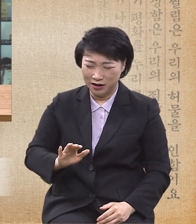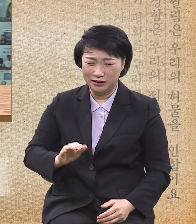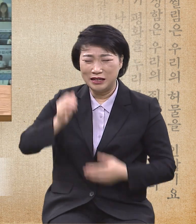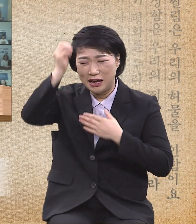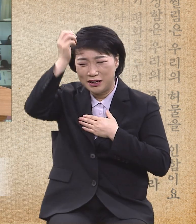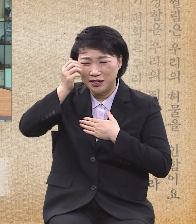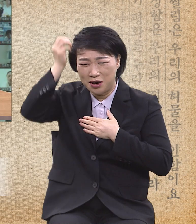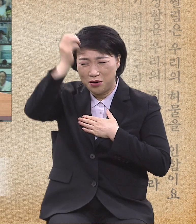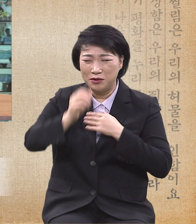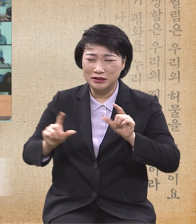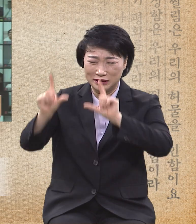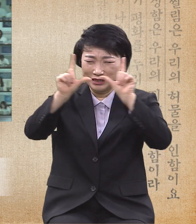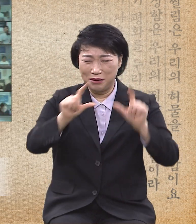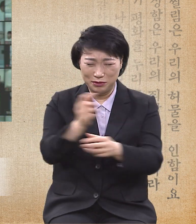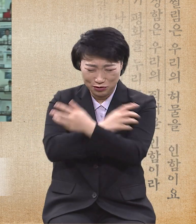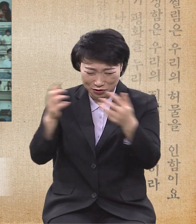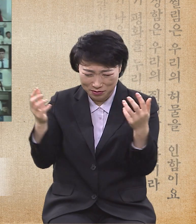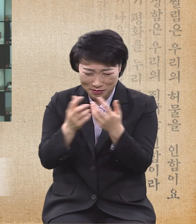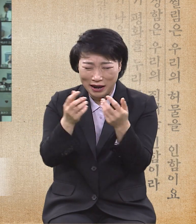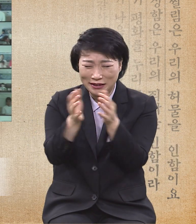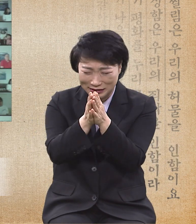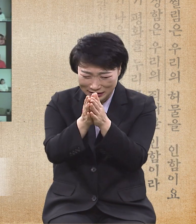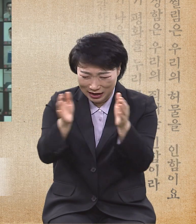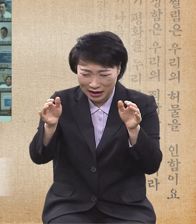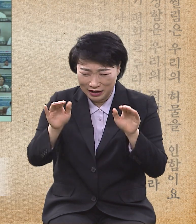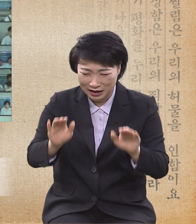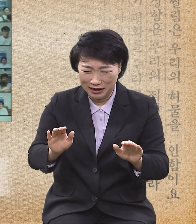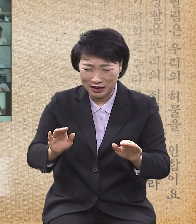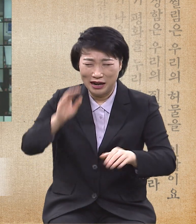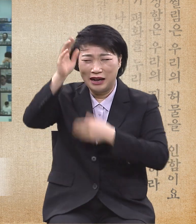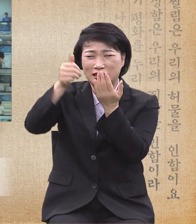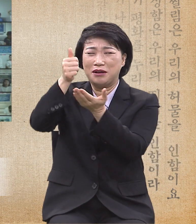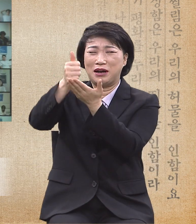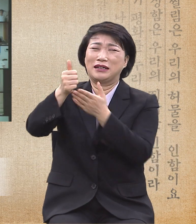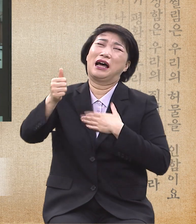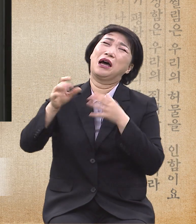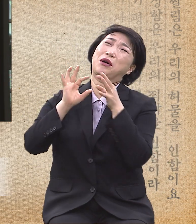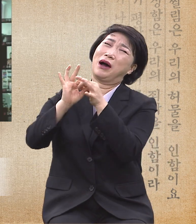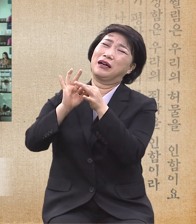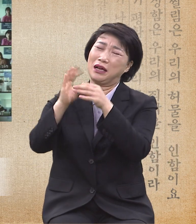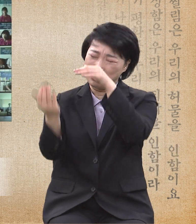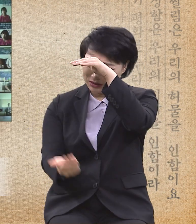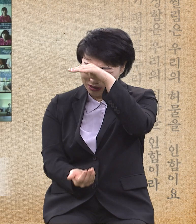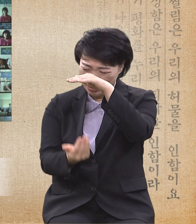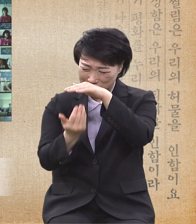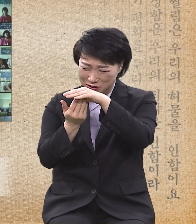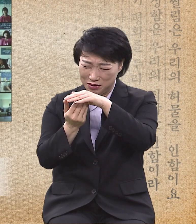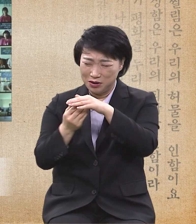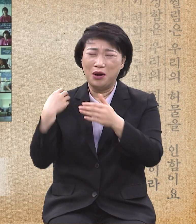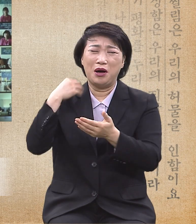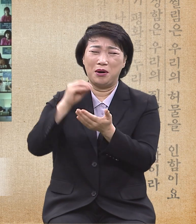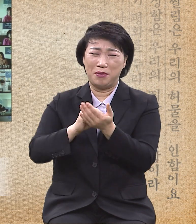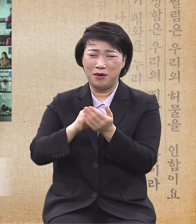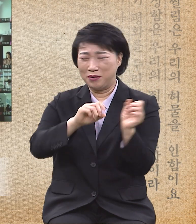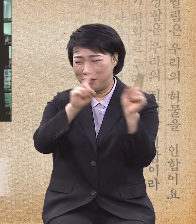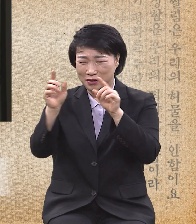내 영혼의 삶이 넘치기 시작하며 하나님과 관계가 최상으로 회복되어